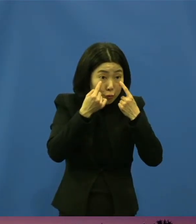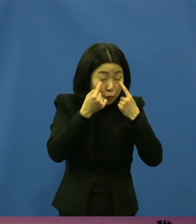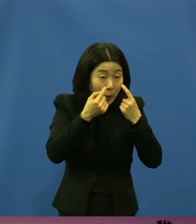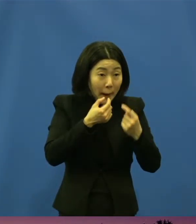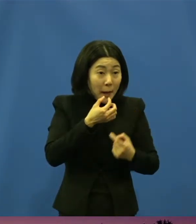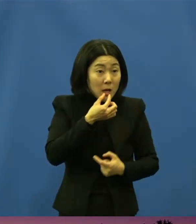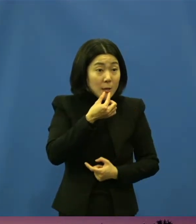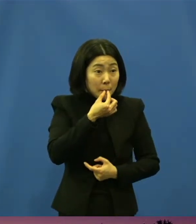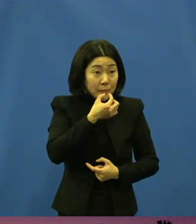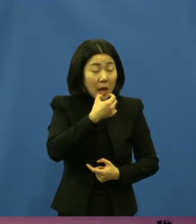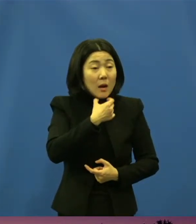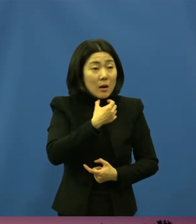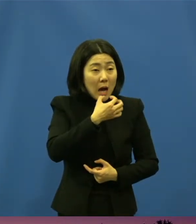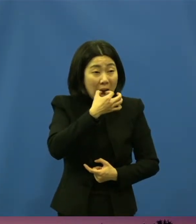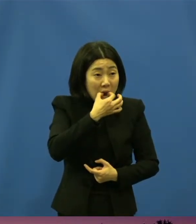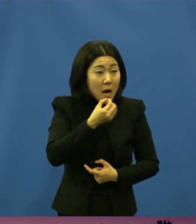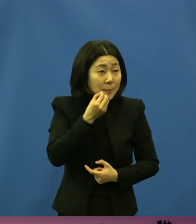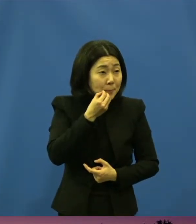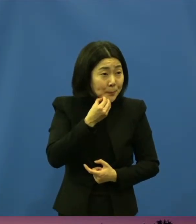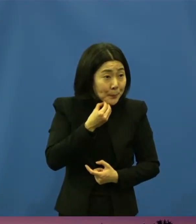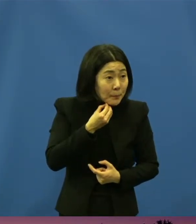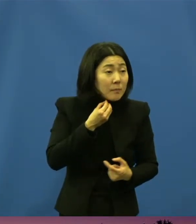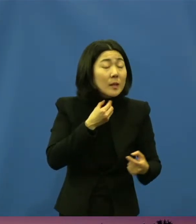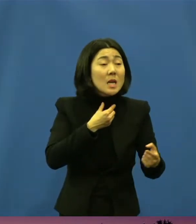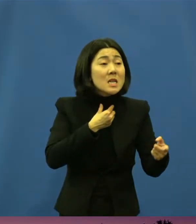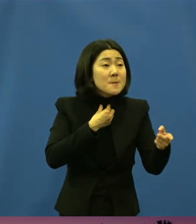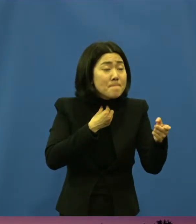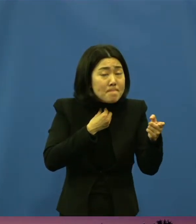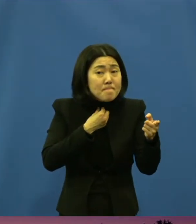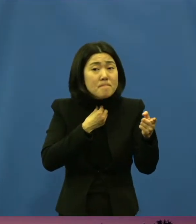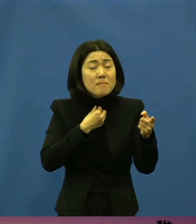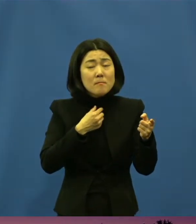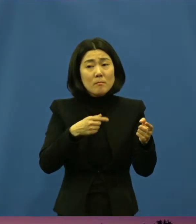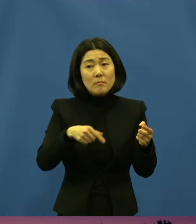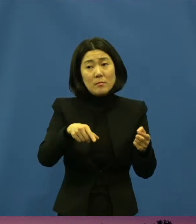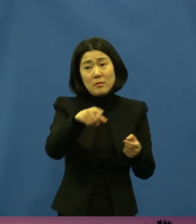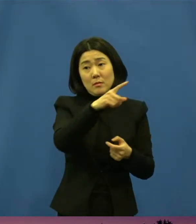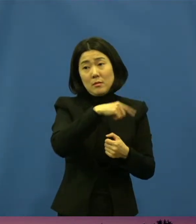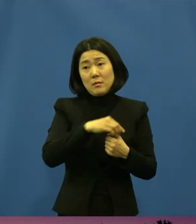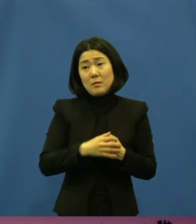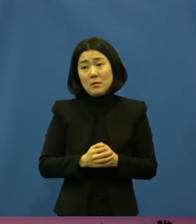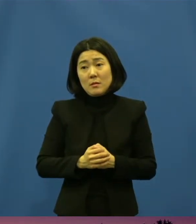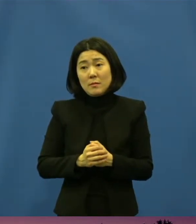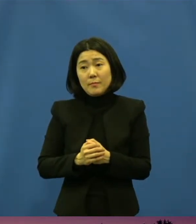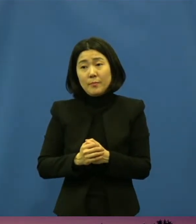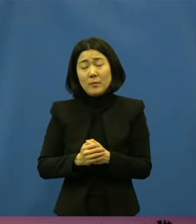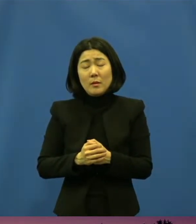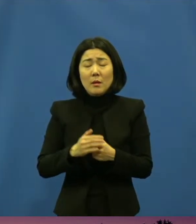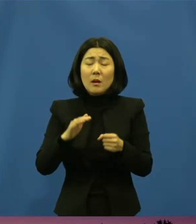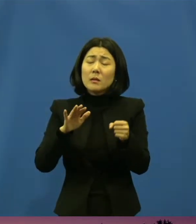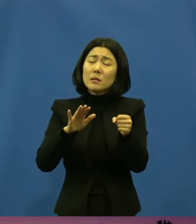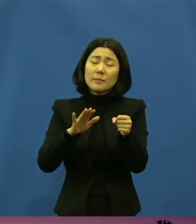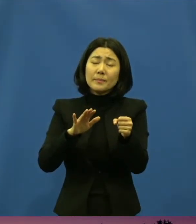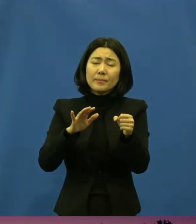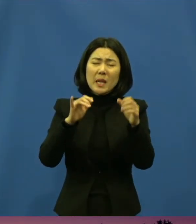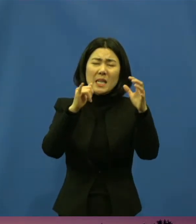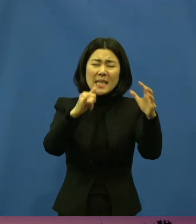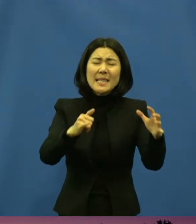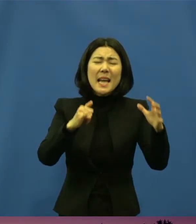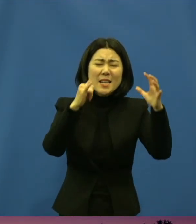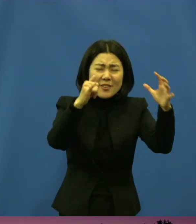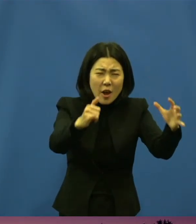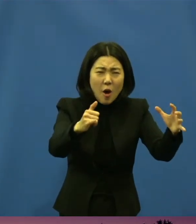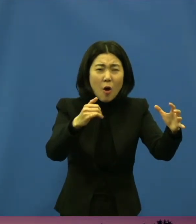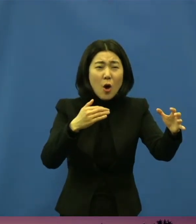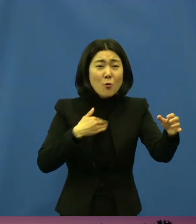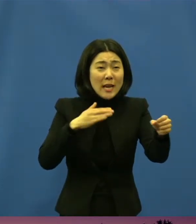세상을 사랑하지 말라. 여러분, 또 세상을 사랑하지 말아야 될 이유가 뭔지 아세요? 세상은 우리가 사랑해야 될 대상이 아니라 바꿔야